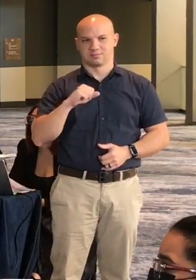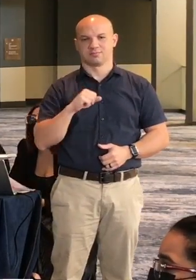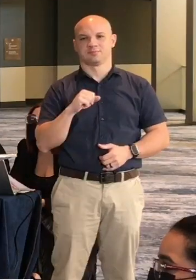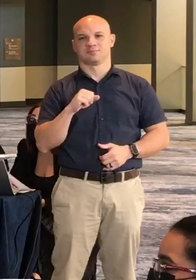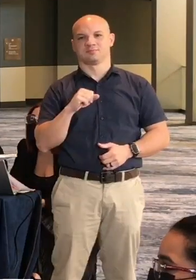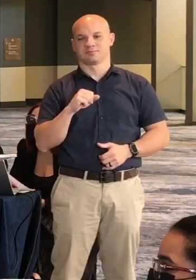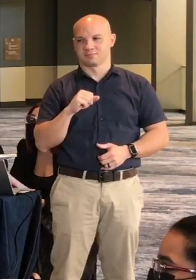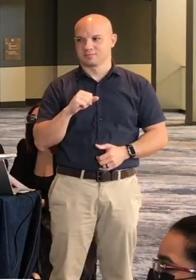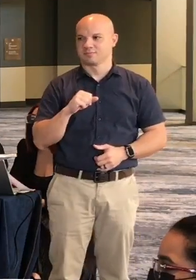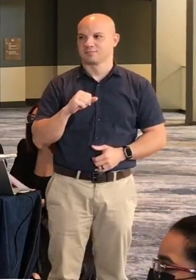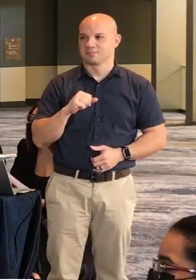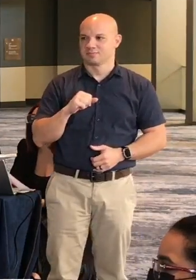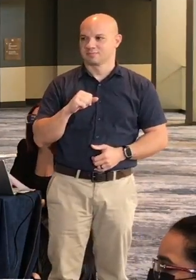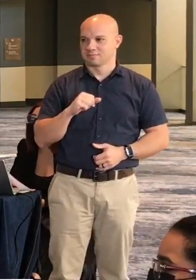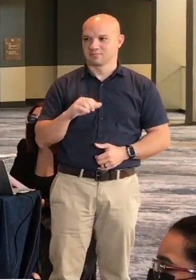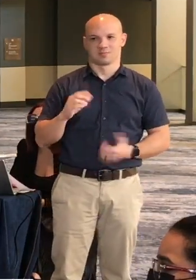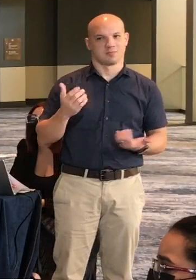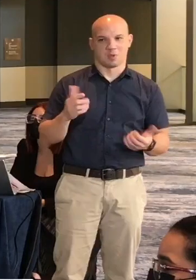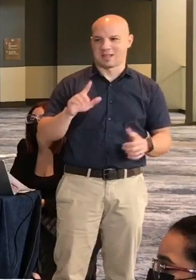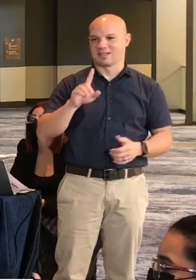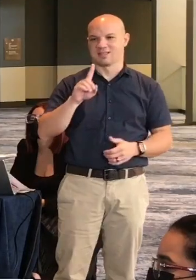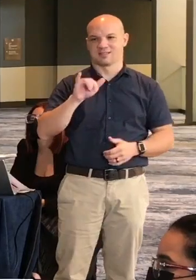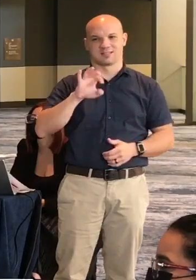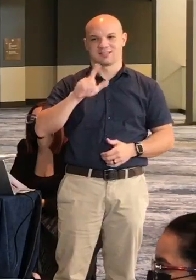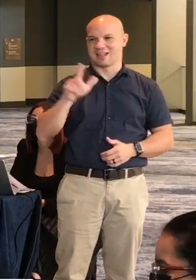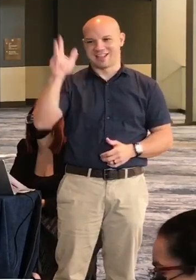Abaunza. Daniel el Travieso. Exacto.